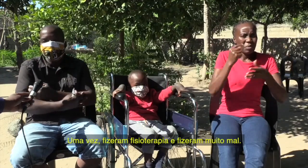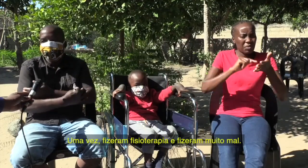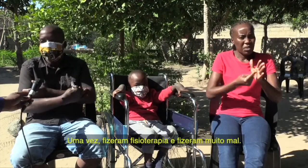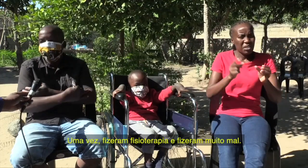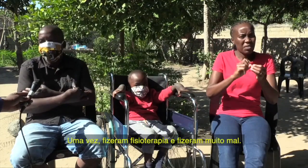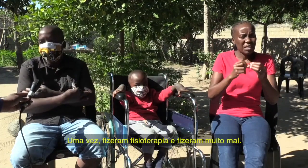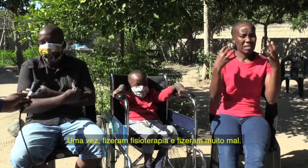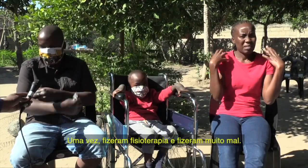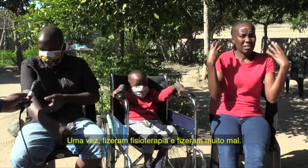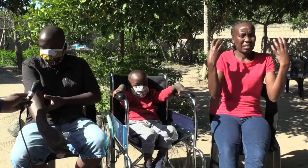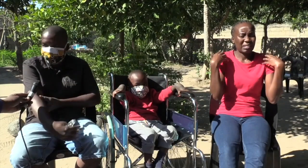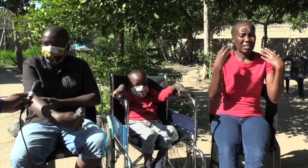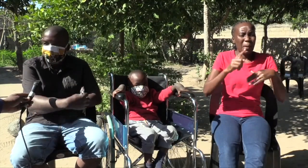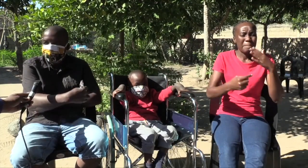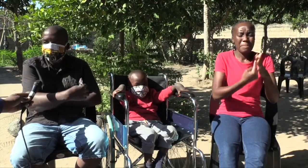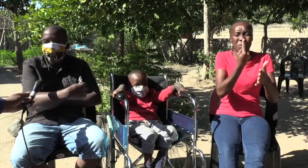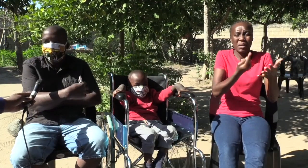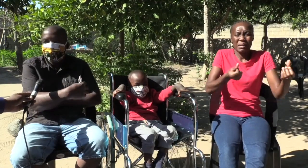fisioterapia fizeram muito mal então